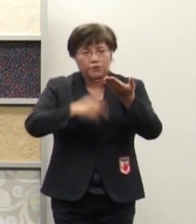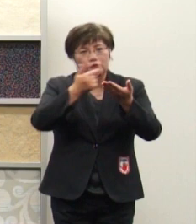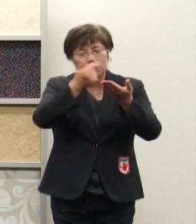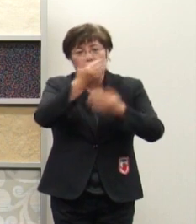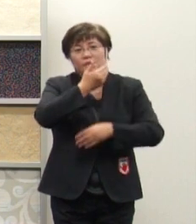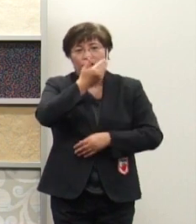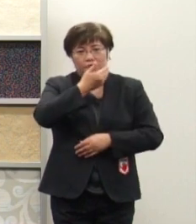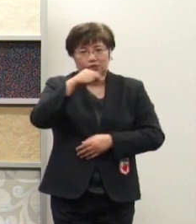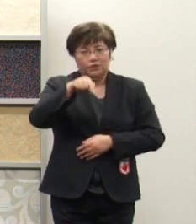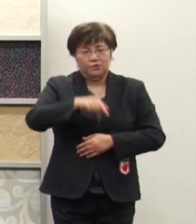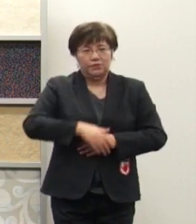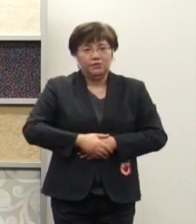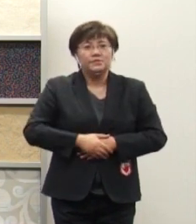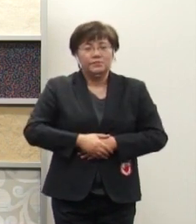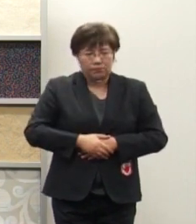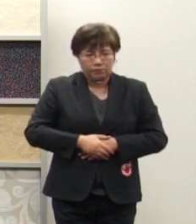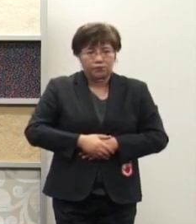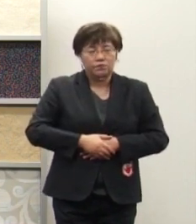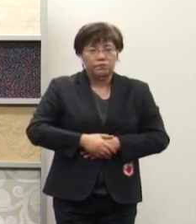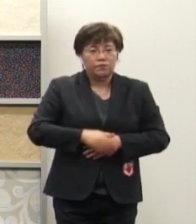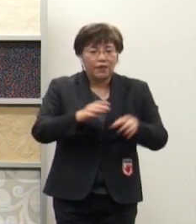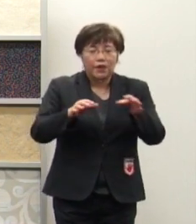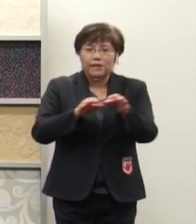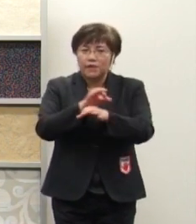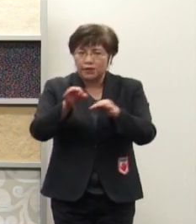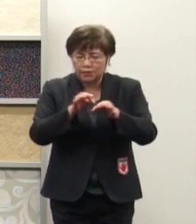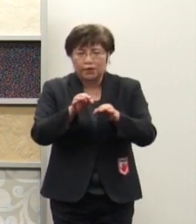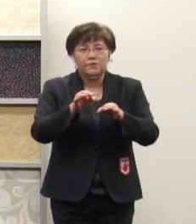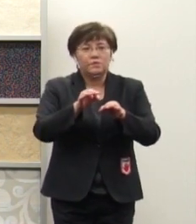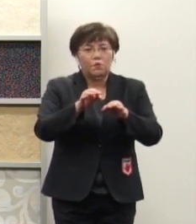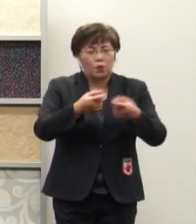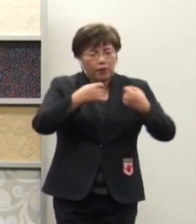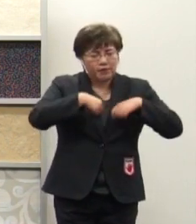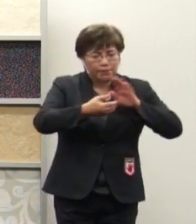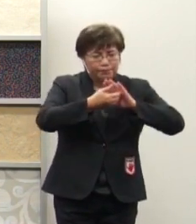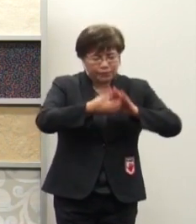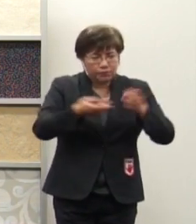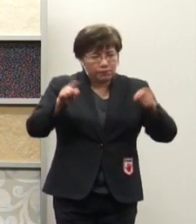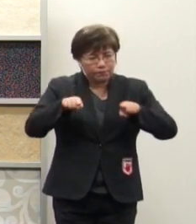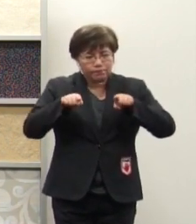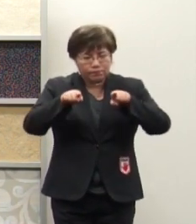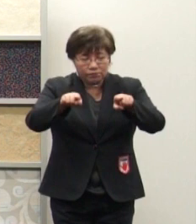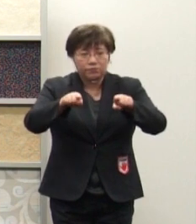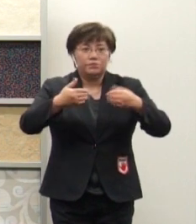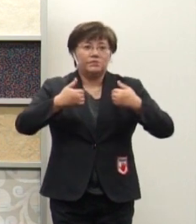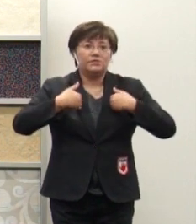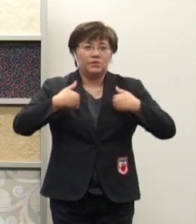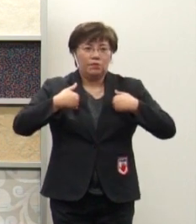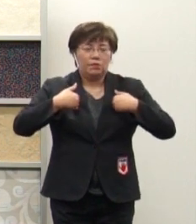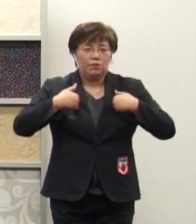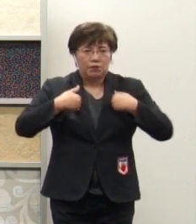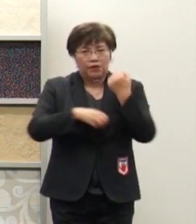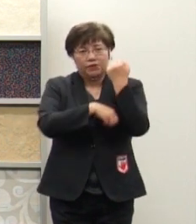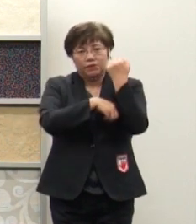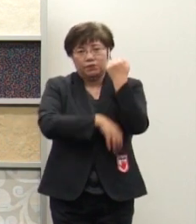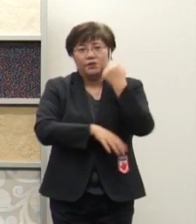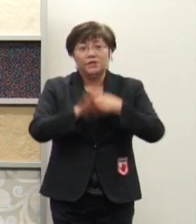で、ウィズコロナで経済と生活を回していこうということが基本的な考え方となっております